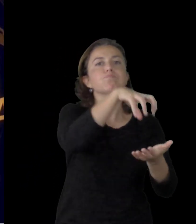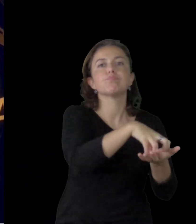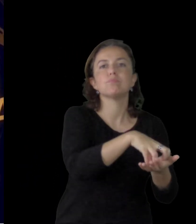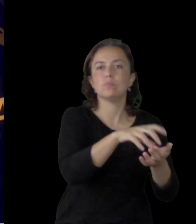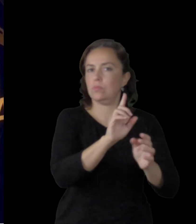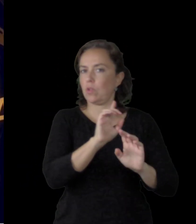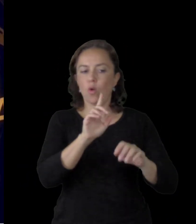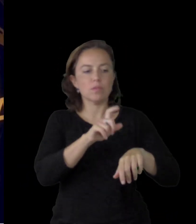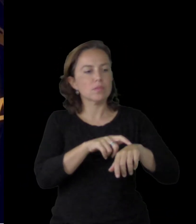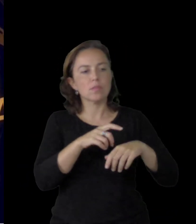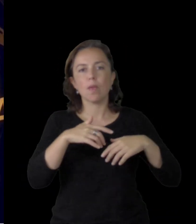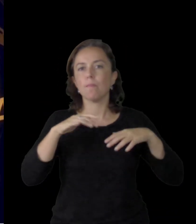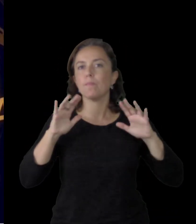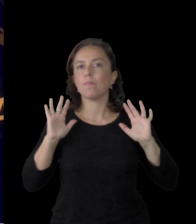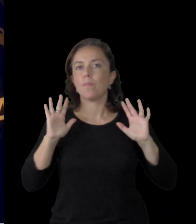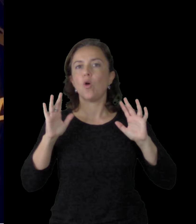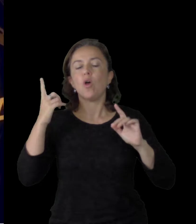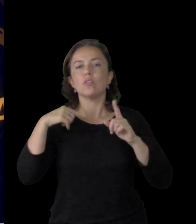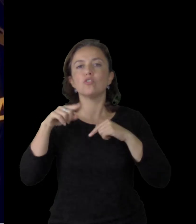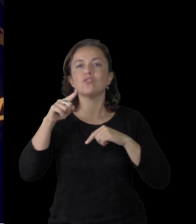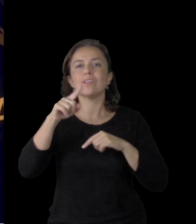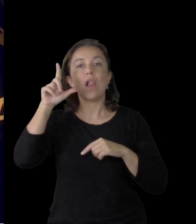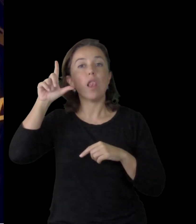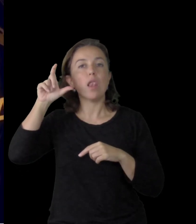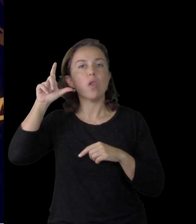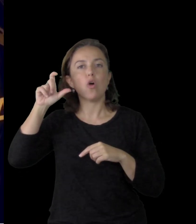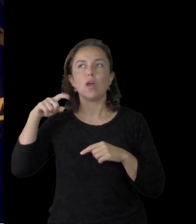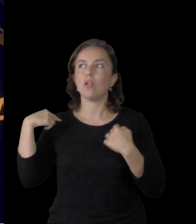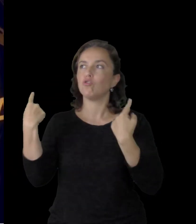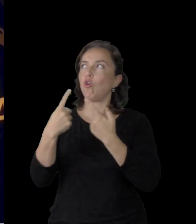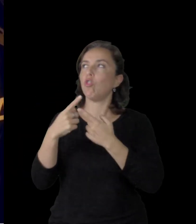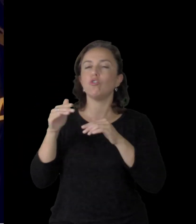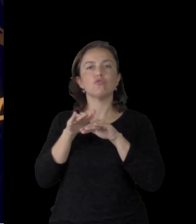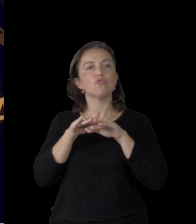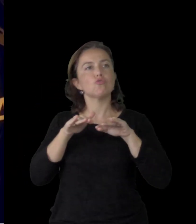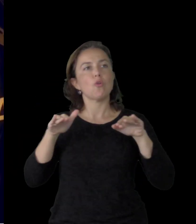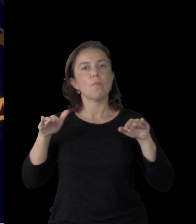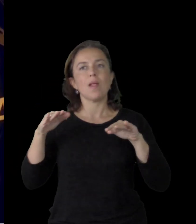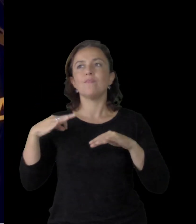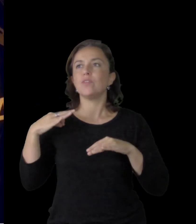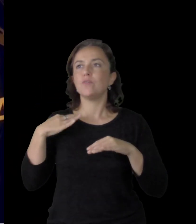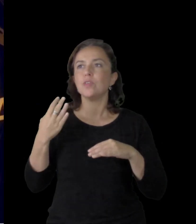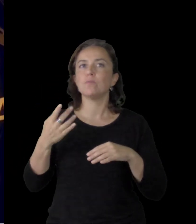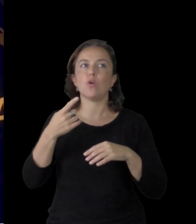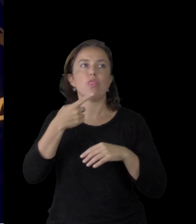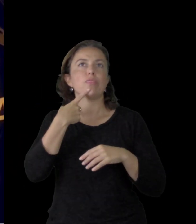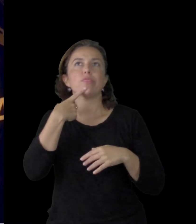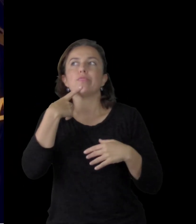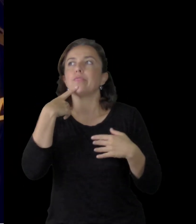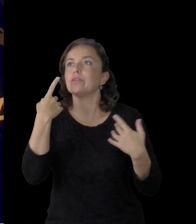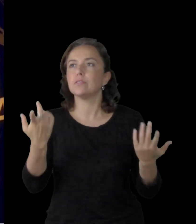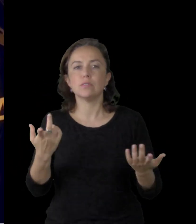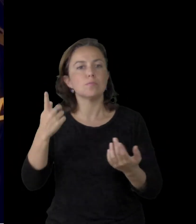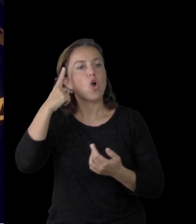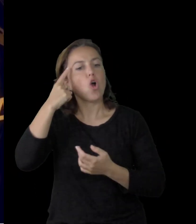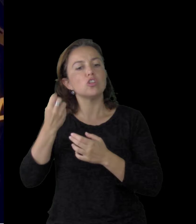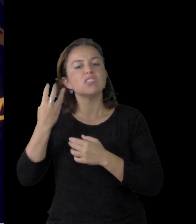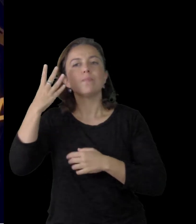con la lógica que comúnmente nosotros vivimos y utilizamos el concepto del